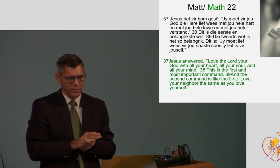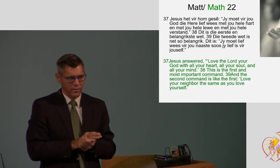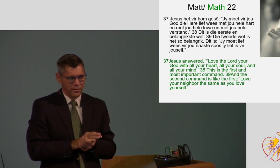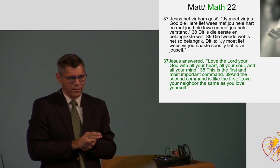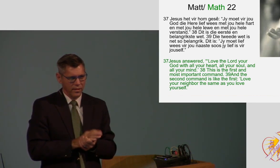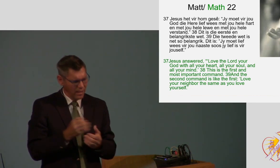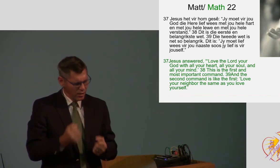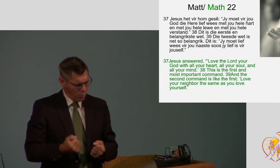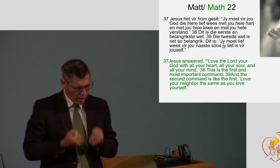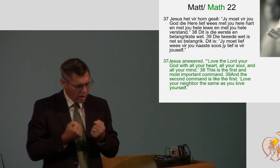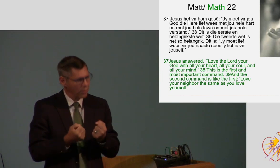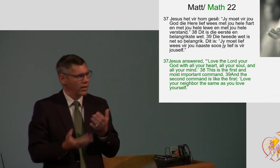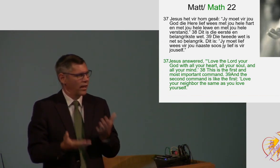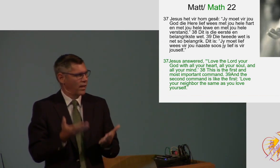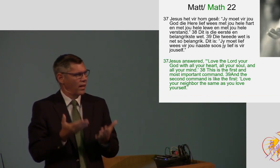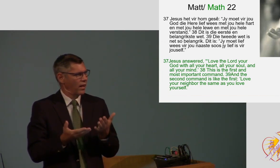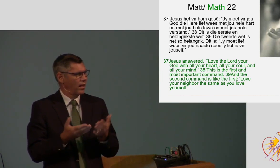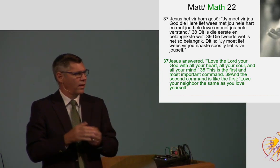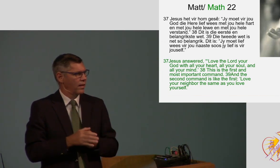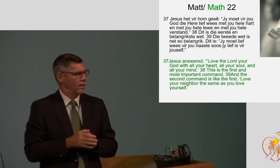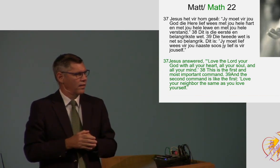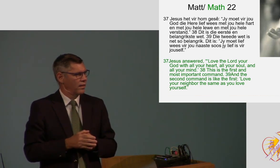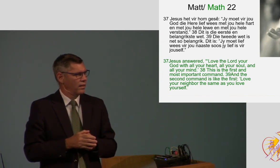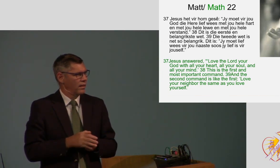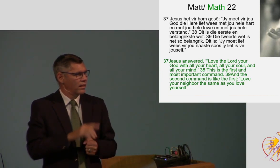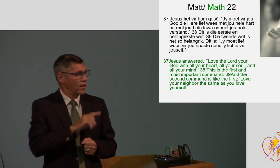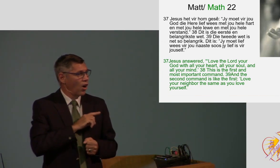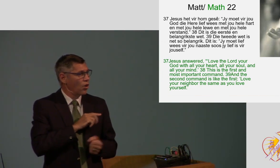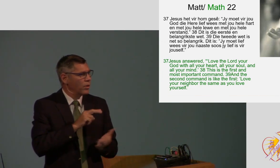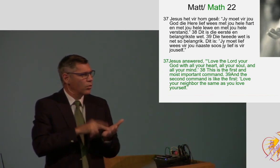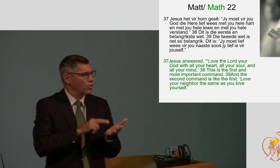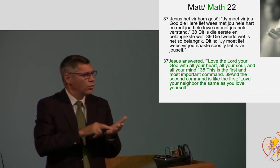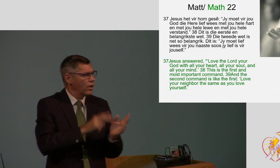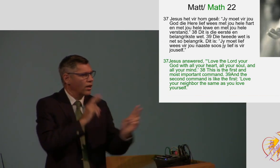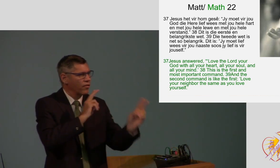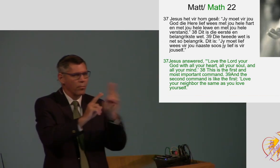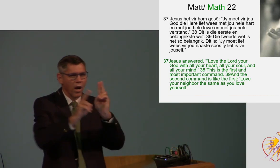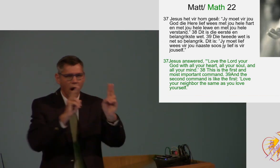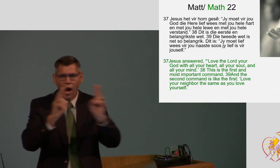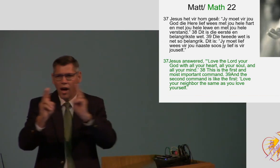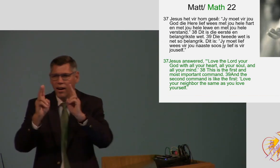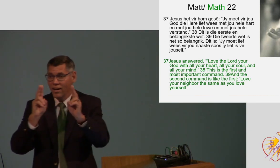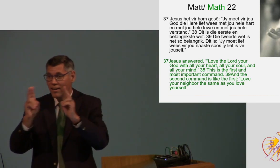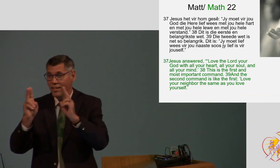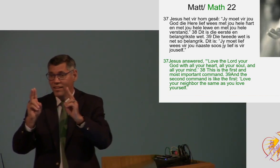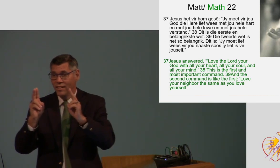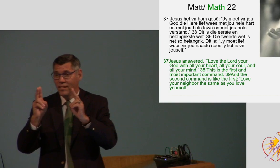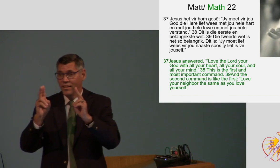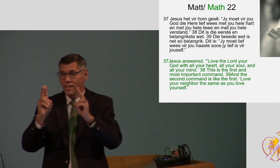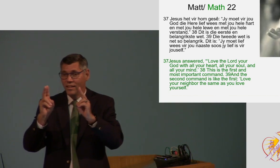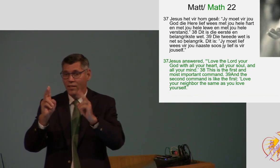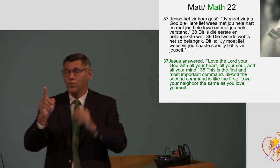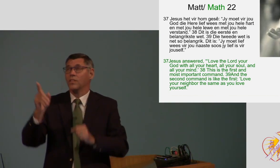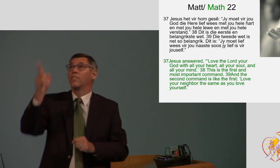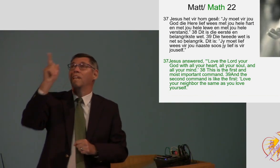En dit is moeilik baie keer. Daarom het ons nodig vir mekaar, en ons het vir die Here